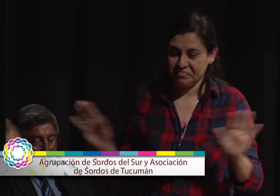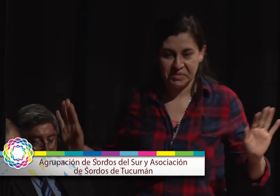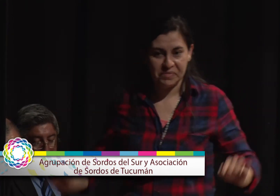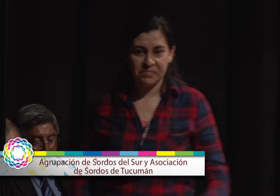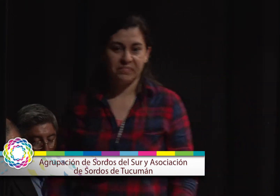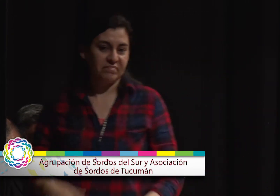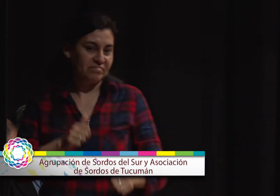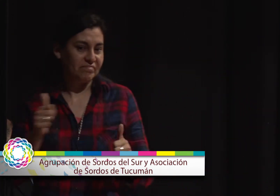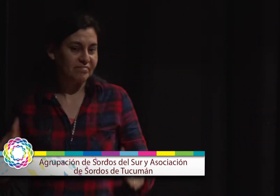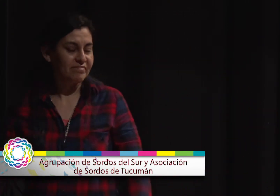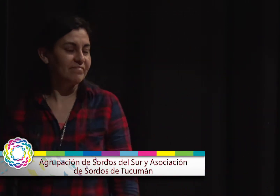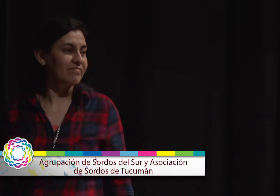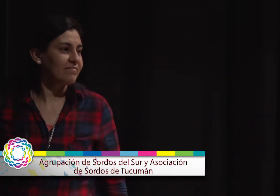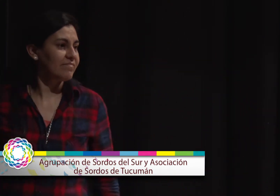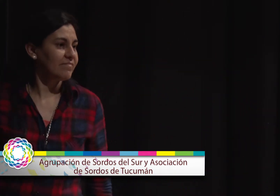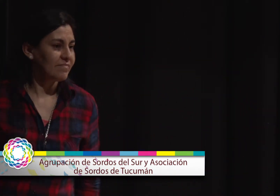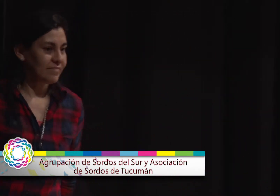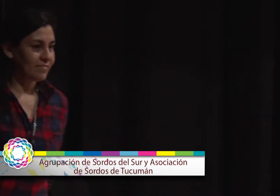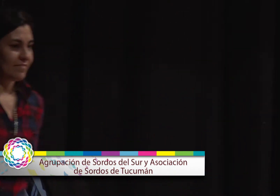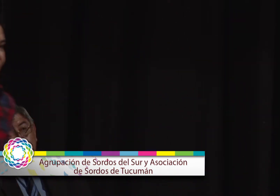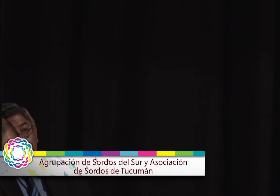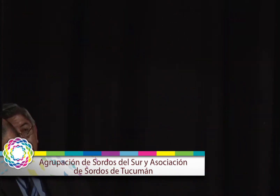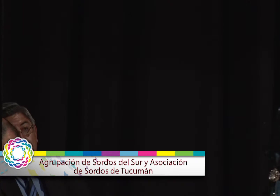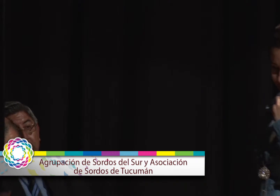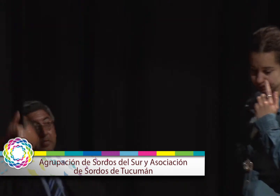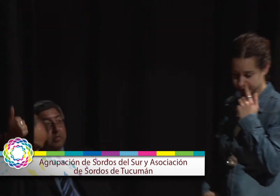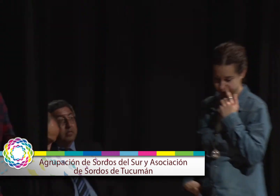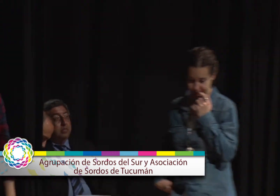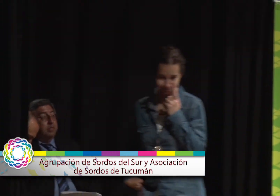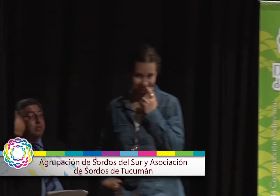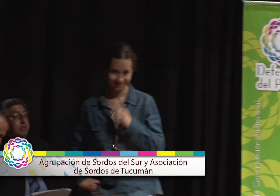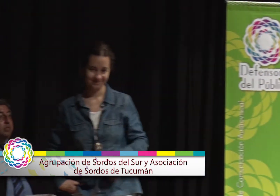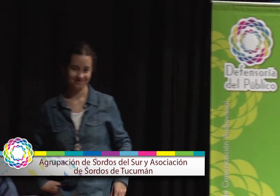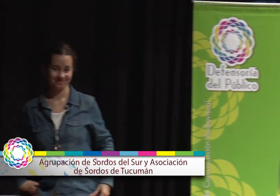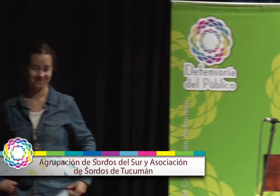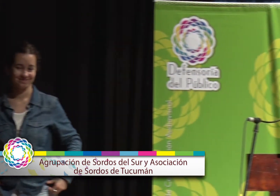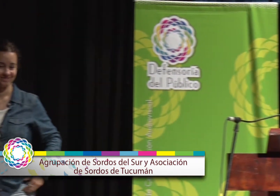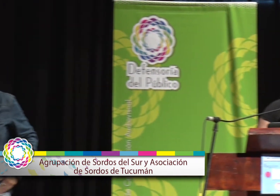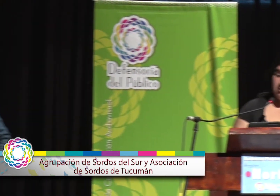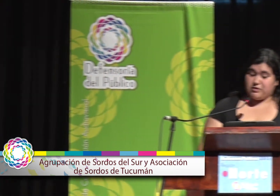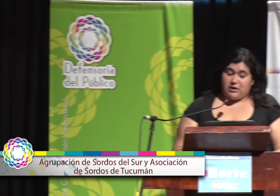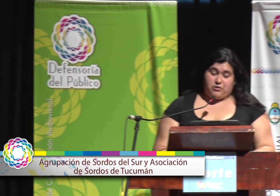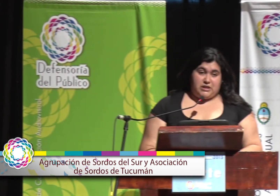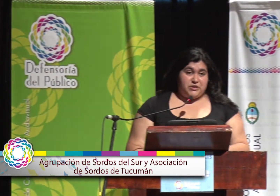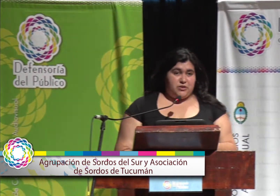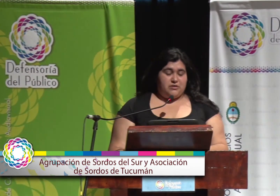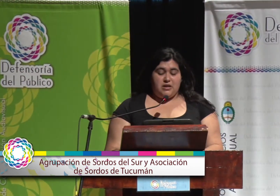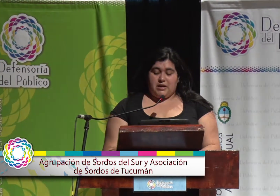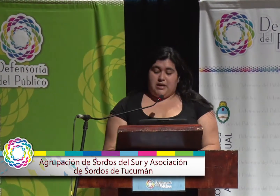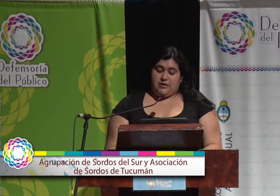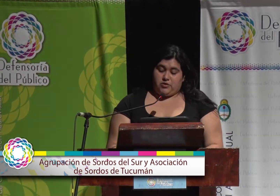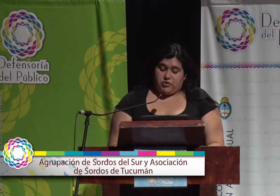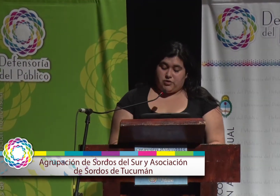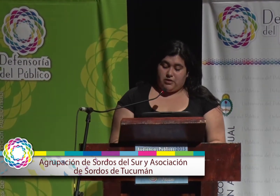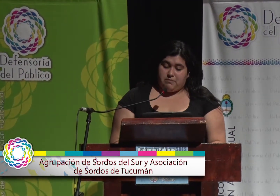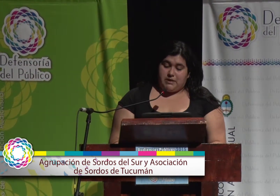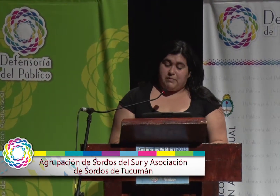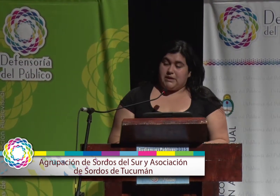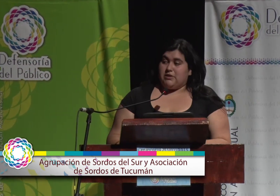eso solo. Para poder cerrar también, queremos hacer una acotación. Nosotros impartiendo